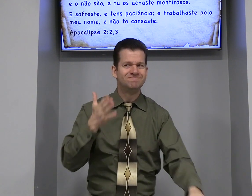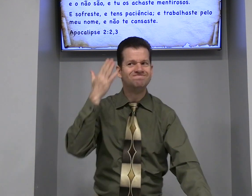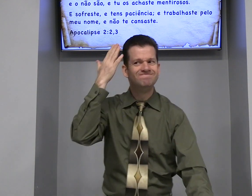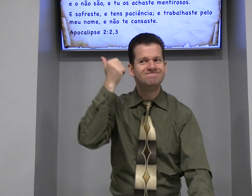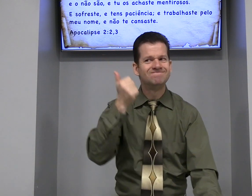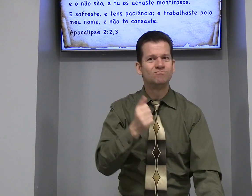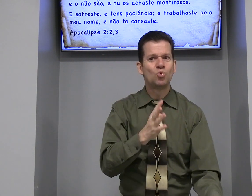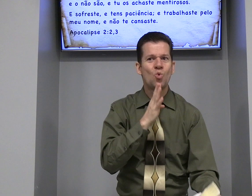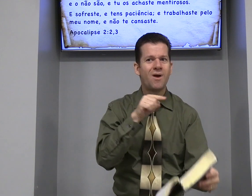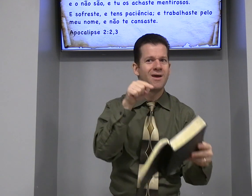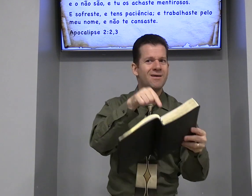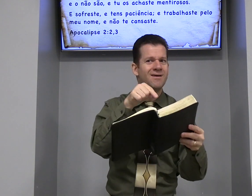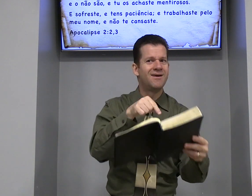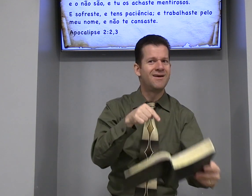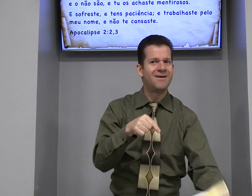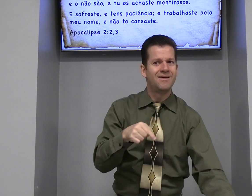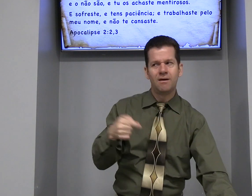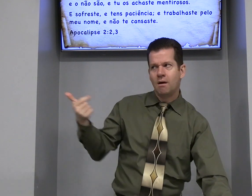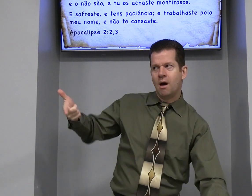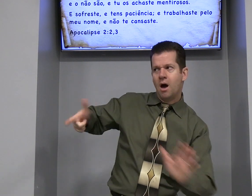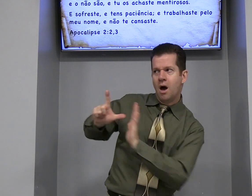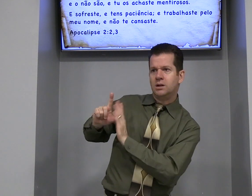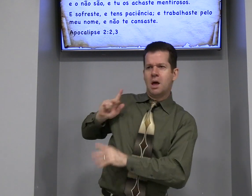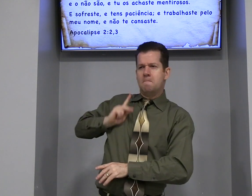Porque já conhecia a Bíblia.